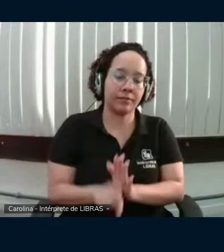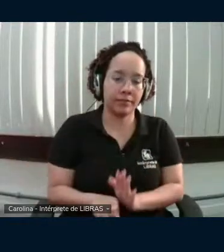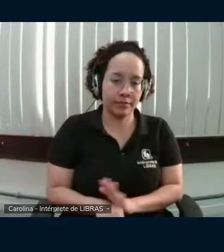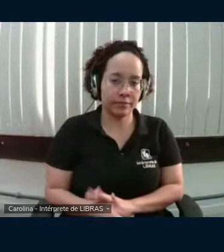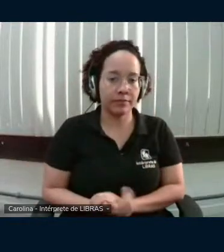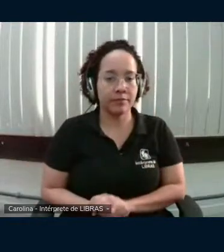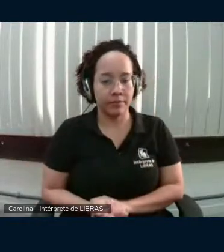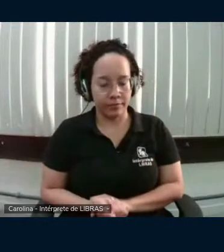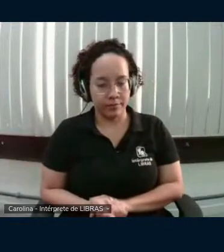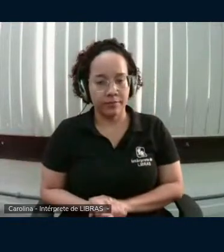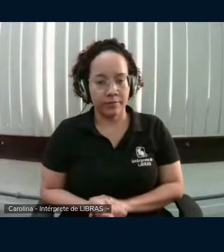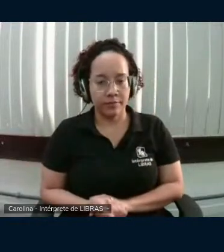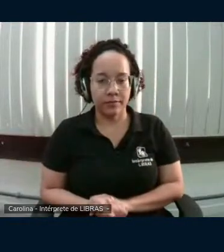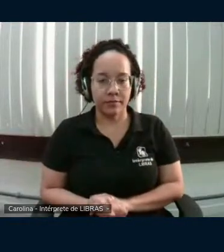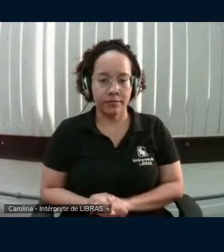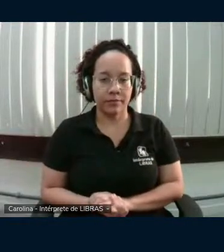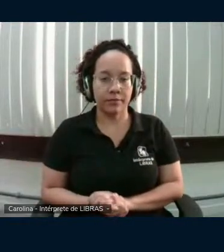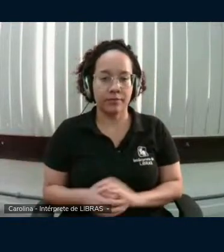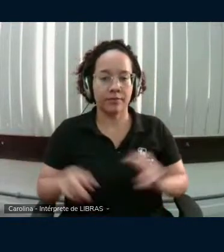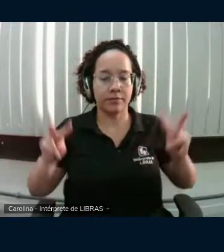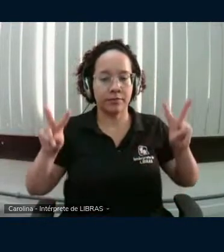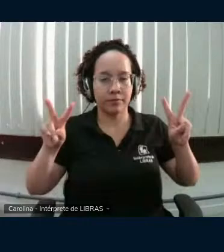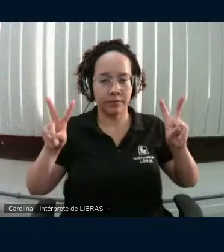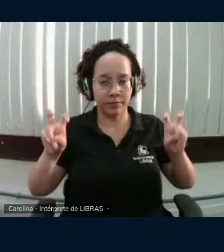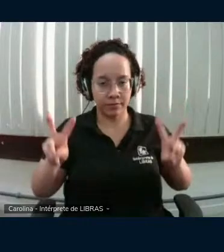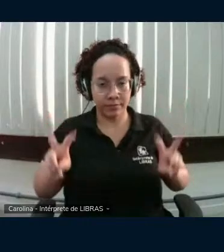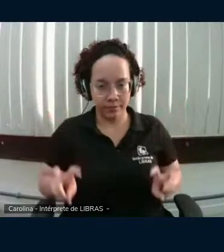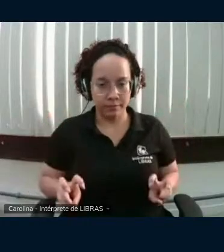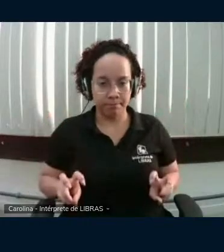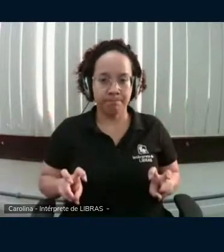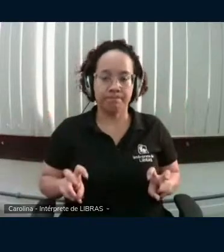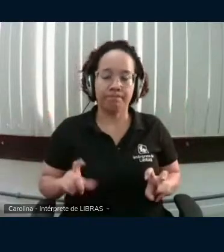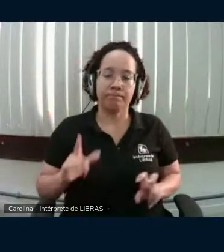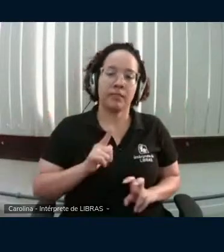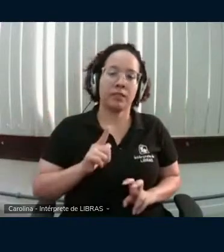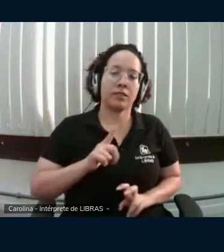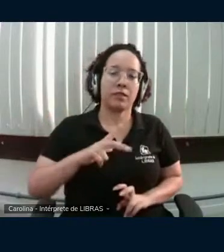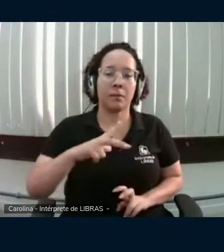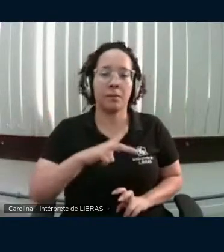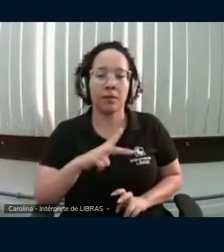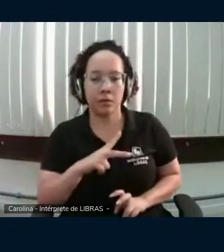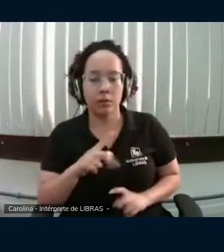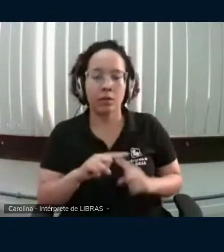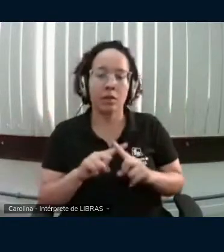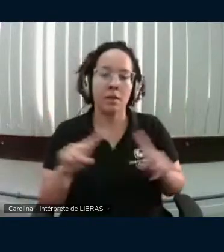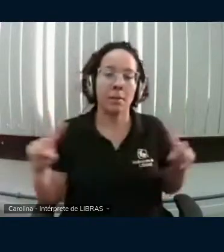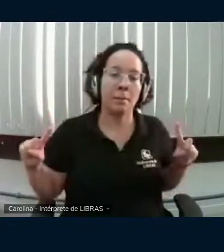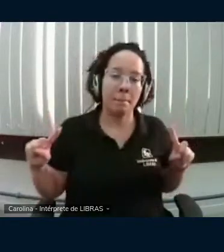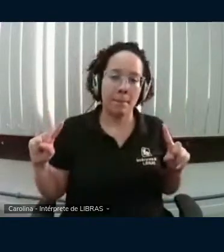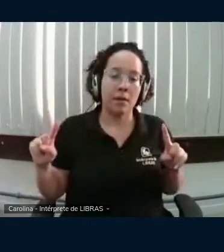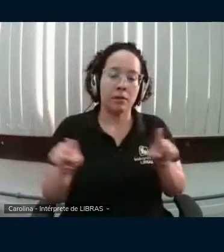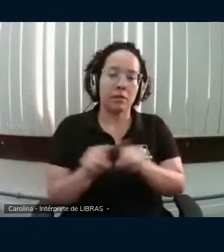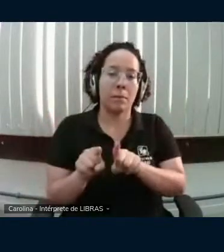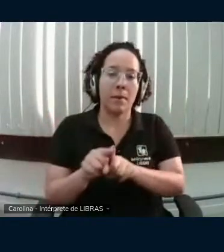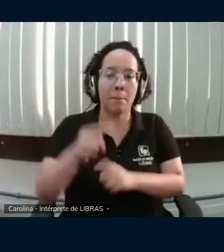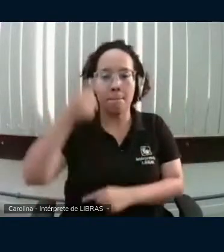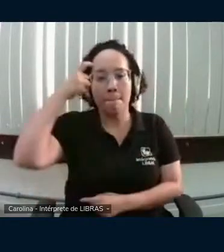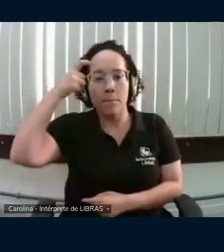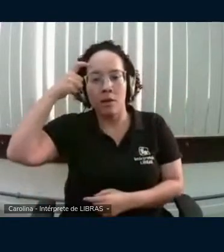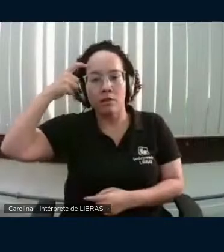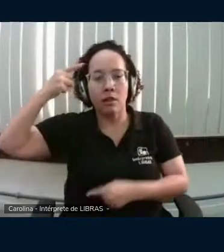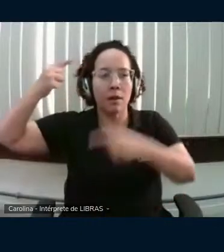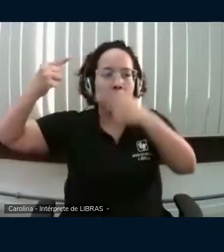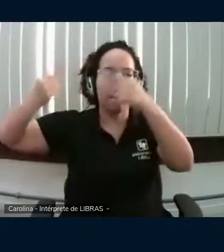Que retomam algumas questões, às vezes particulares, mas com nuances sobre as políticas, né,